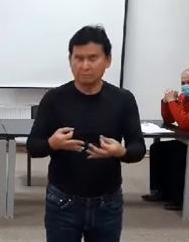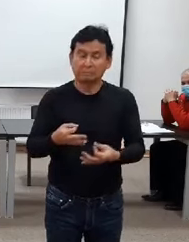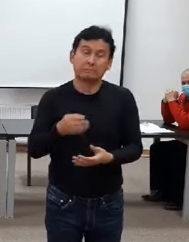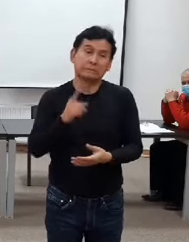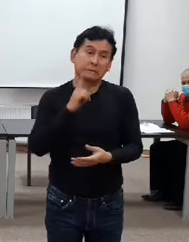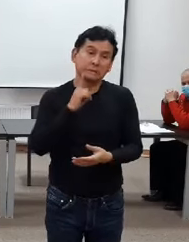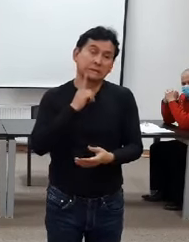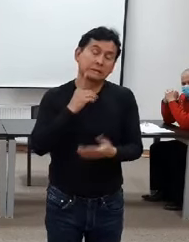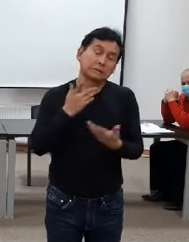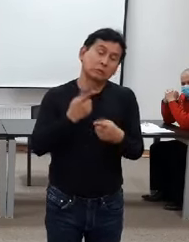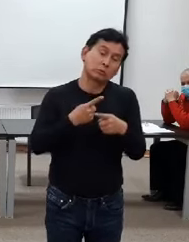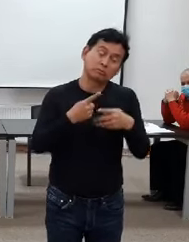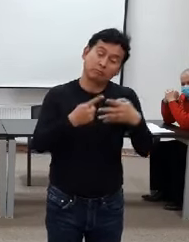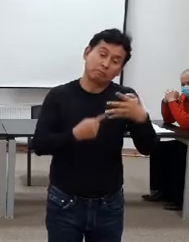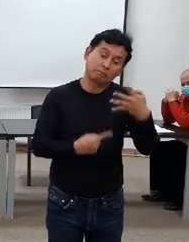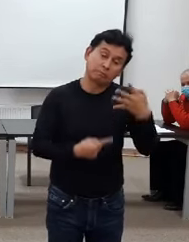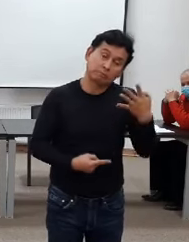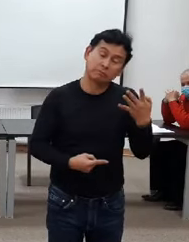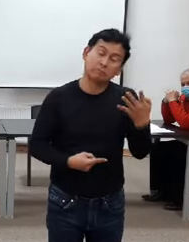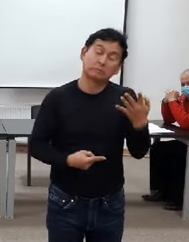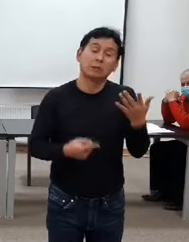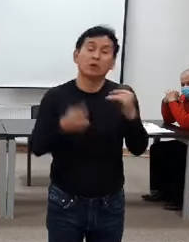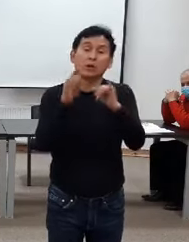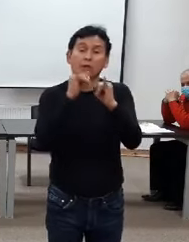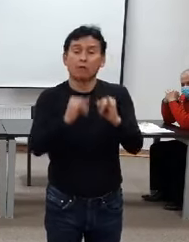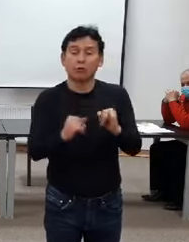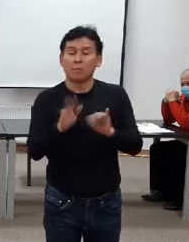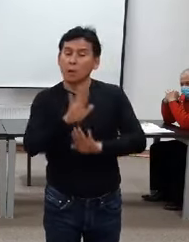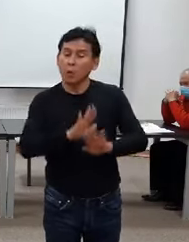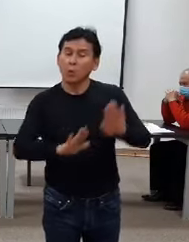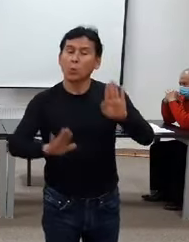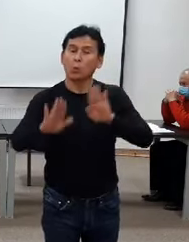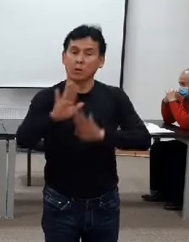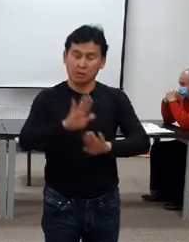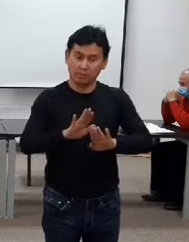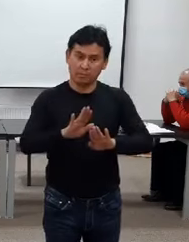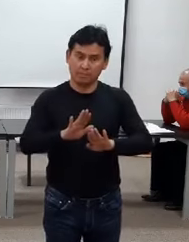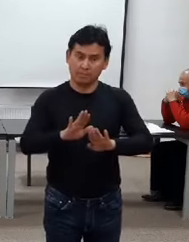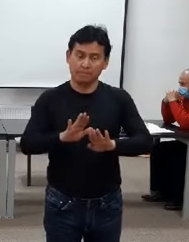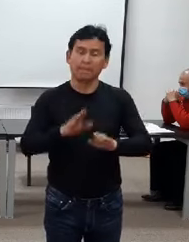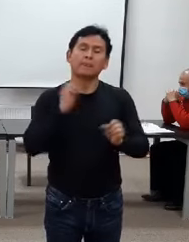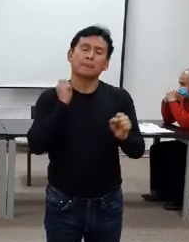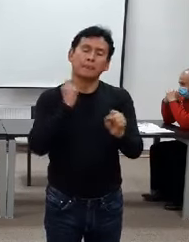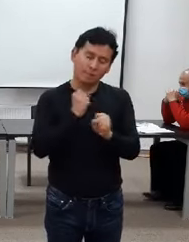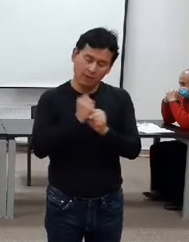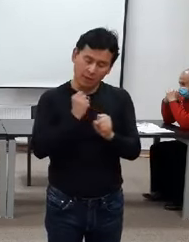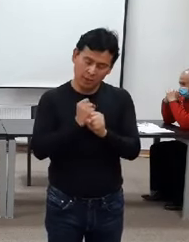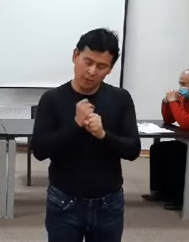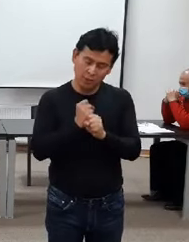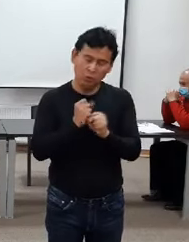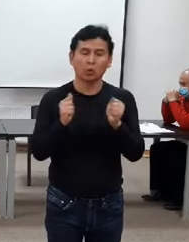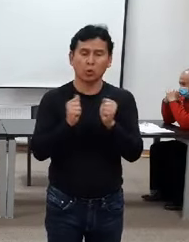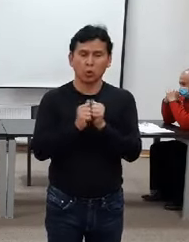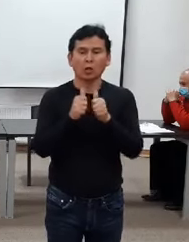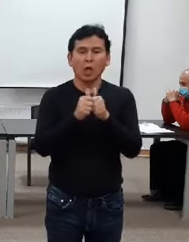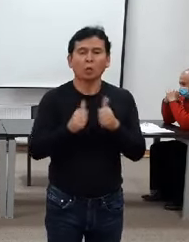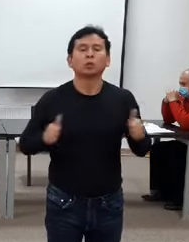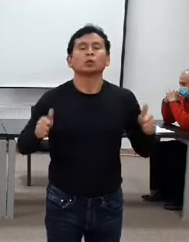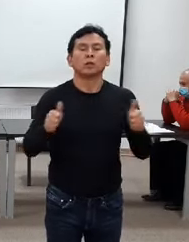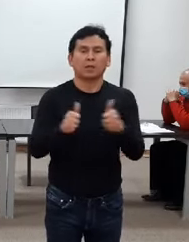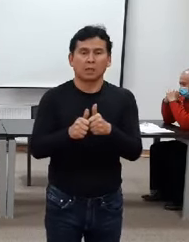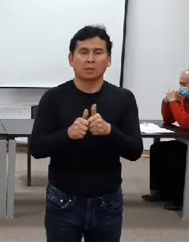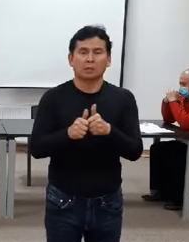que tomar una serie de medidas y estrategias de precaución al respecto. Estamos trabajando en ello junto con la autoridad sanitaria